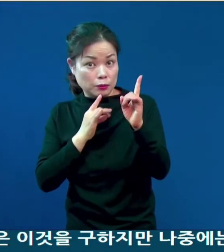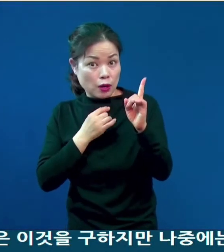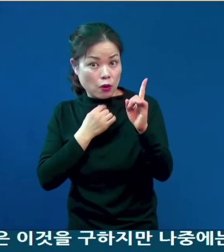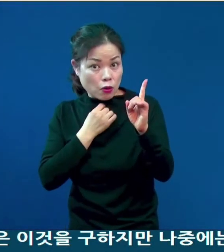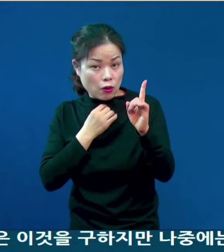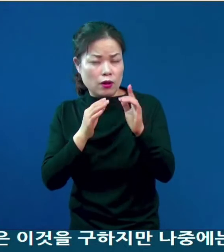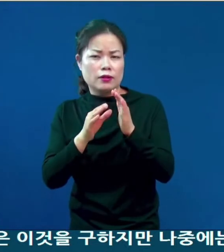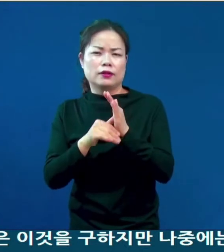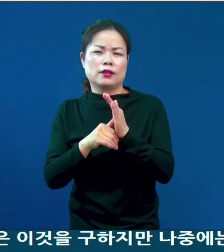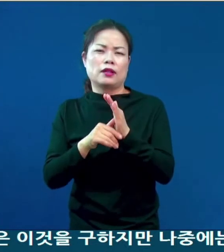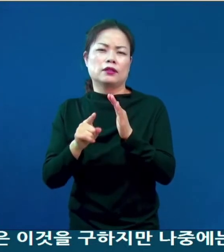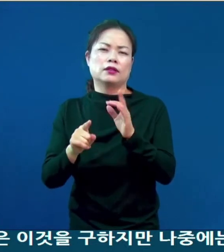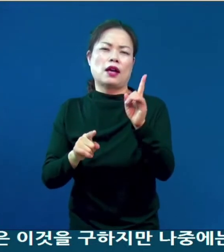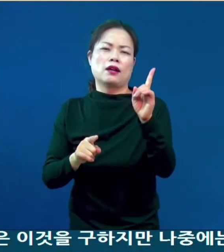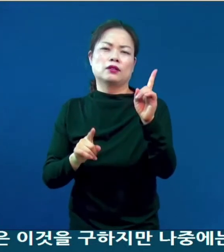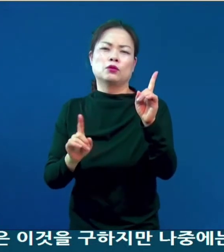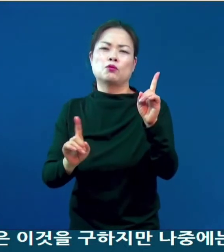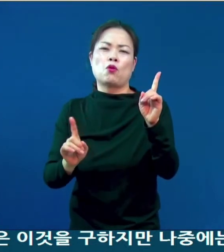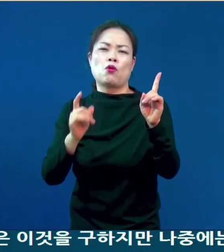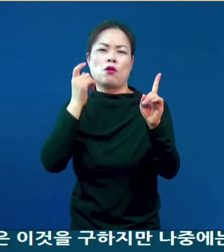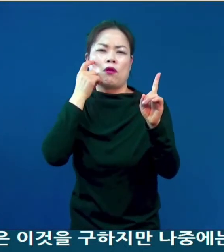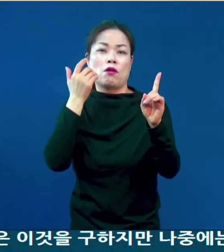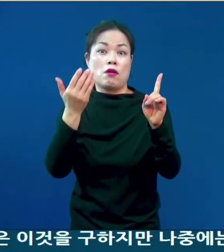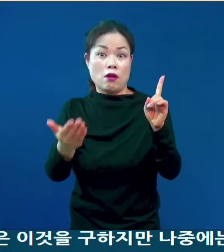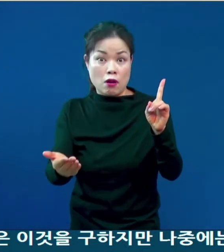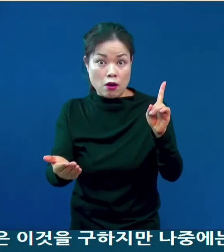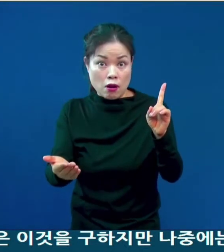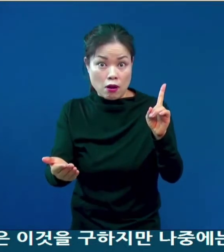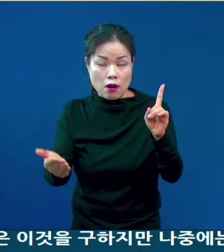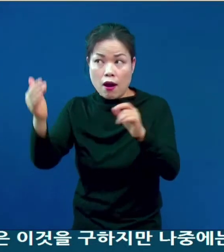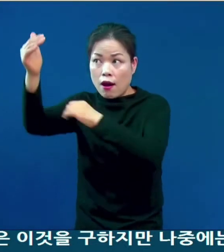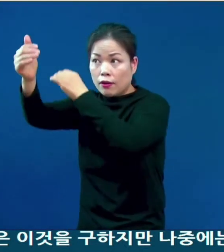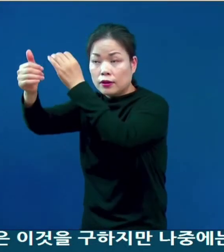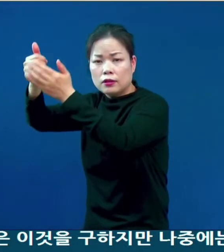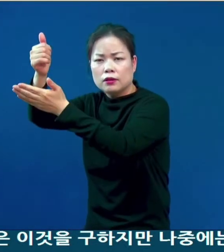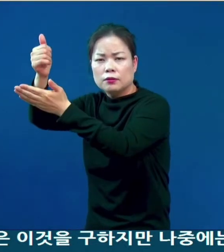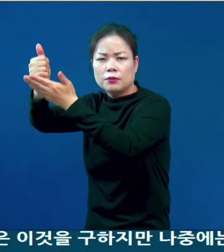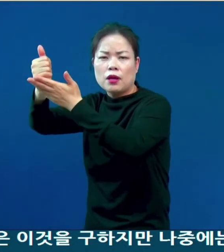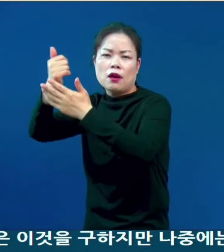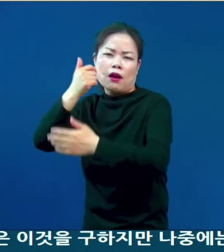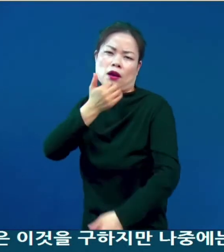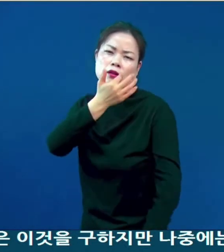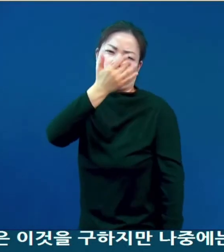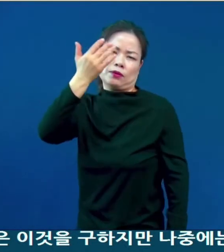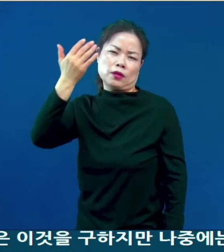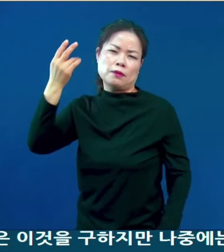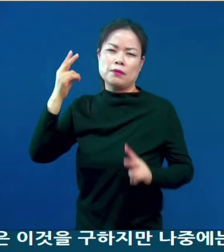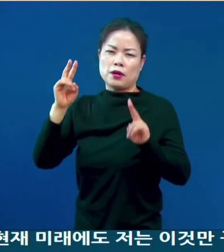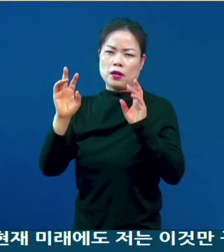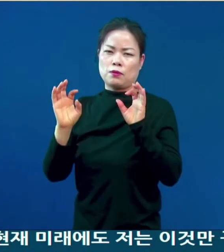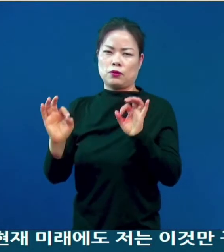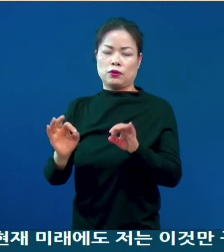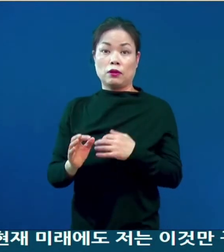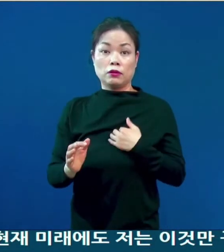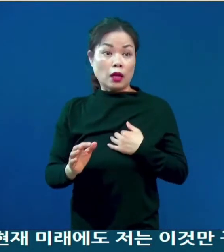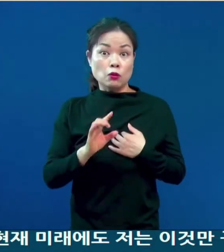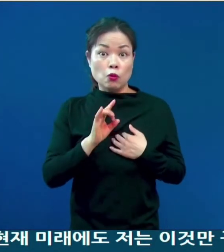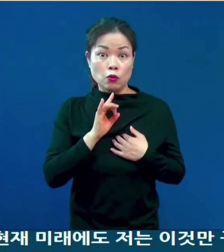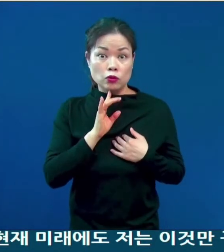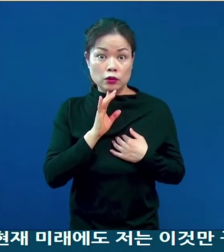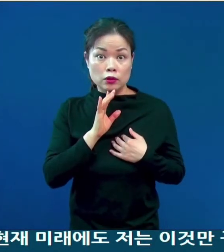구하겠다고 했을 때 그 한 가지가 무엇이었습니까? 바로 하나님의 아름다움을 바라보는 것입니다. 나는